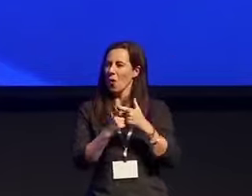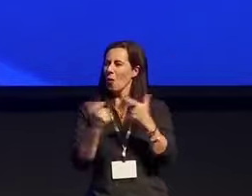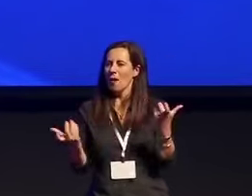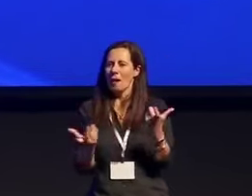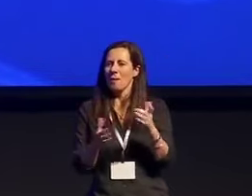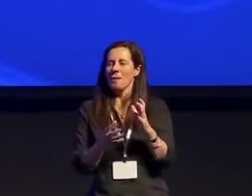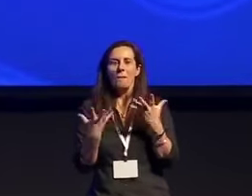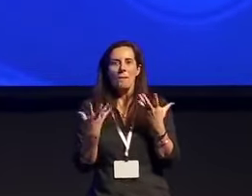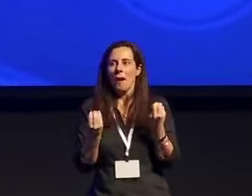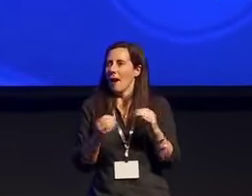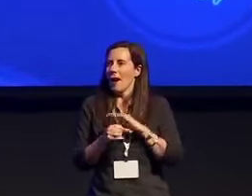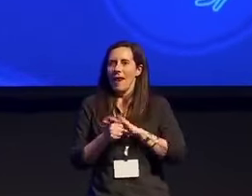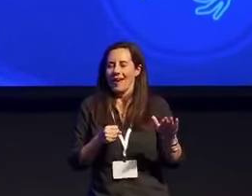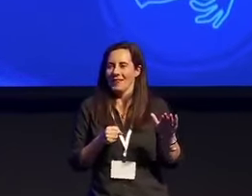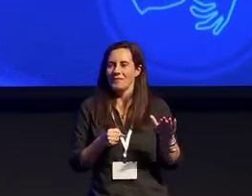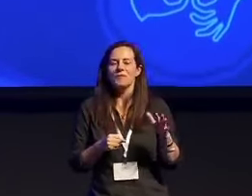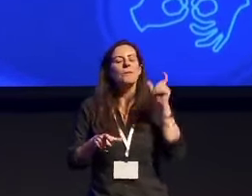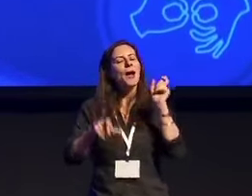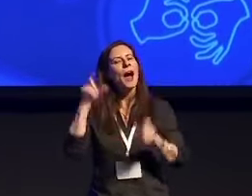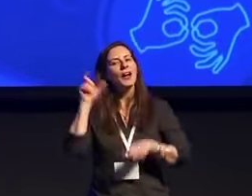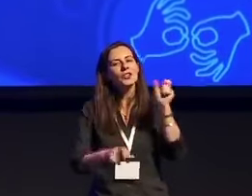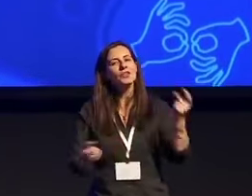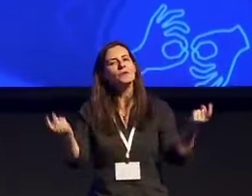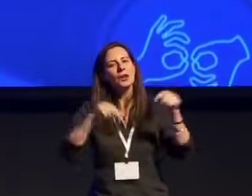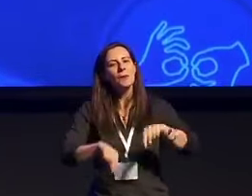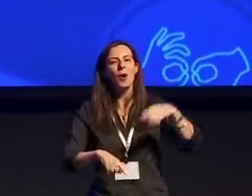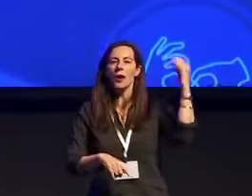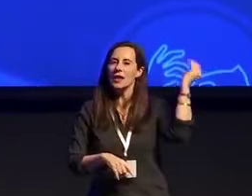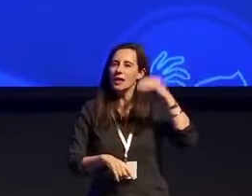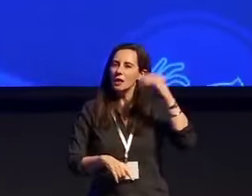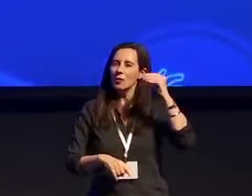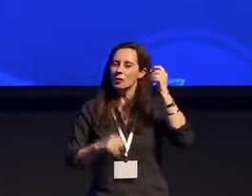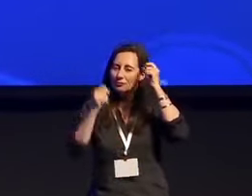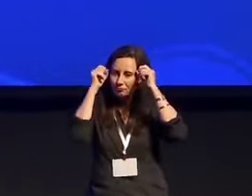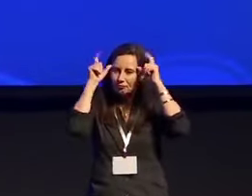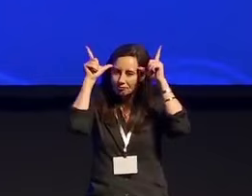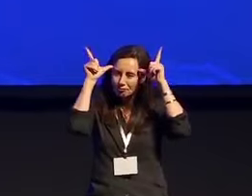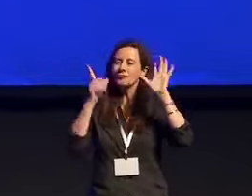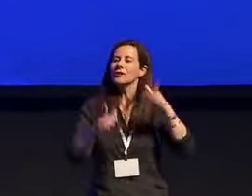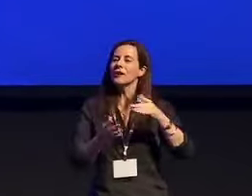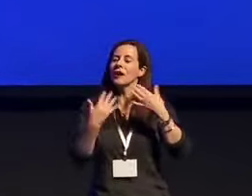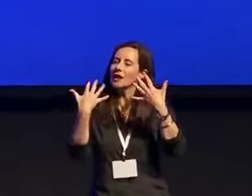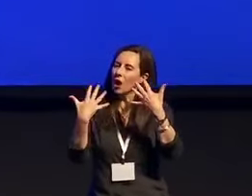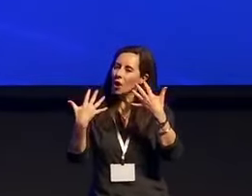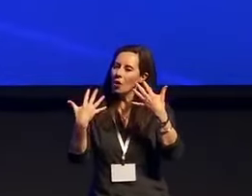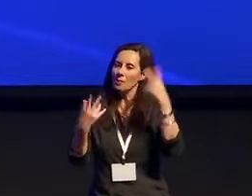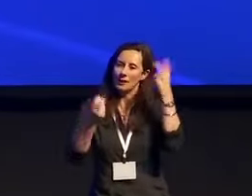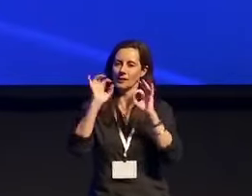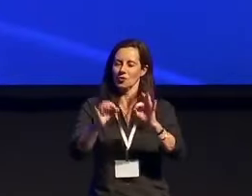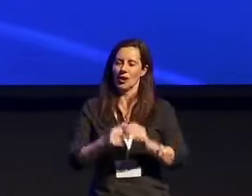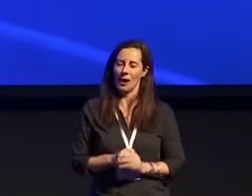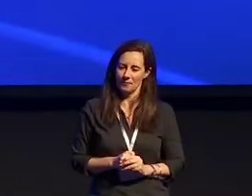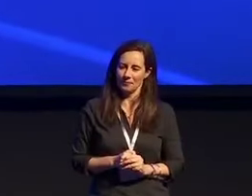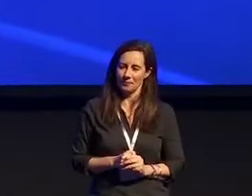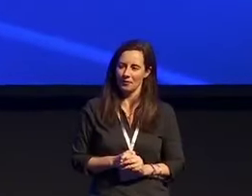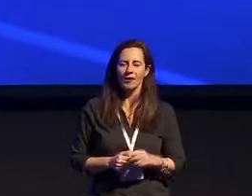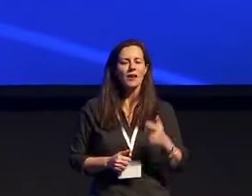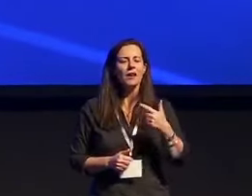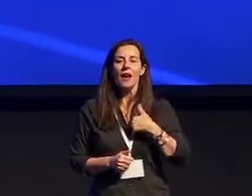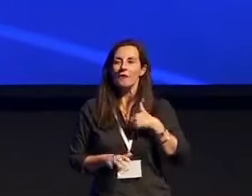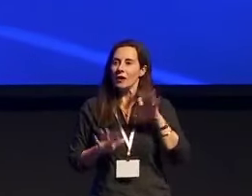מלא, ממש מלא, ואנשים שבאו ללמוד להעשיר את הידע שלהם לחלוק בניסיון.